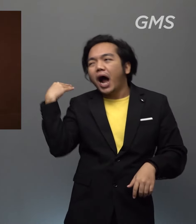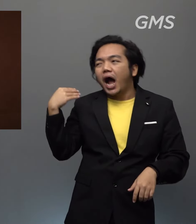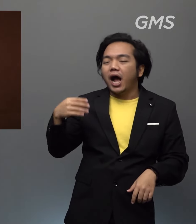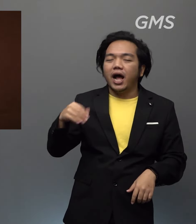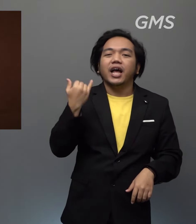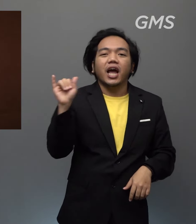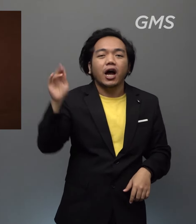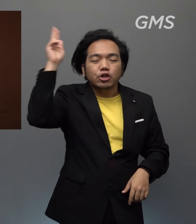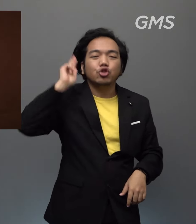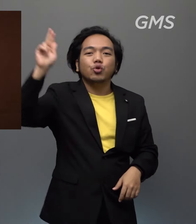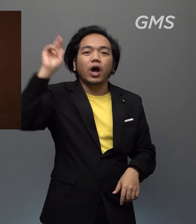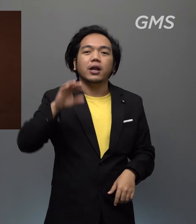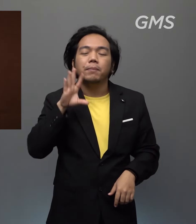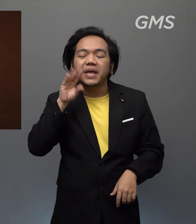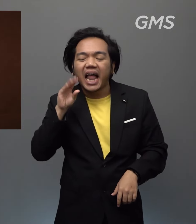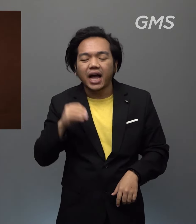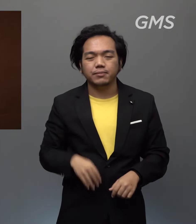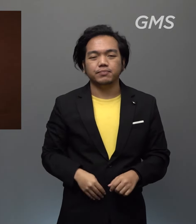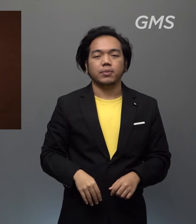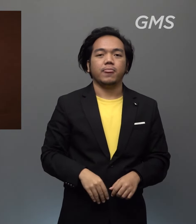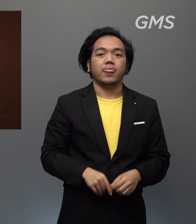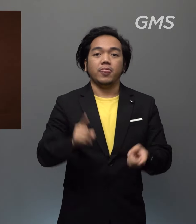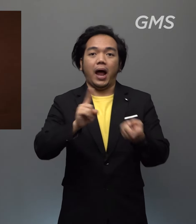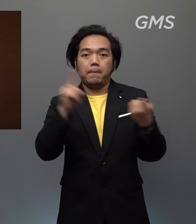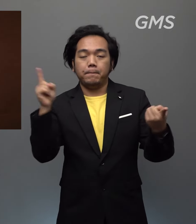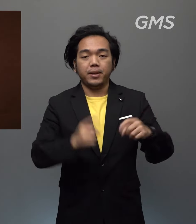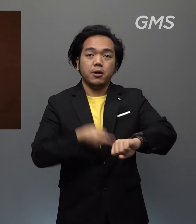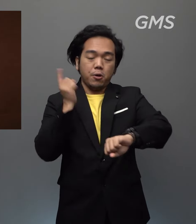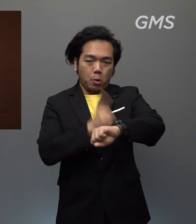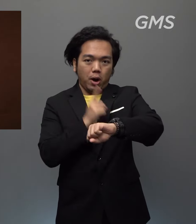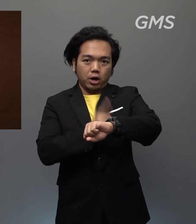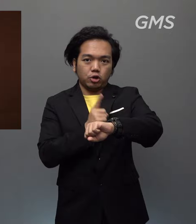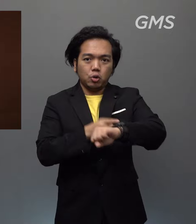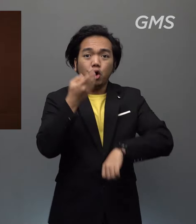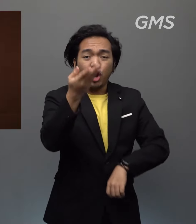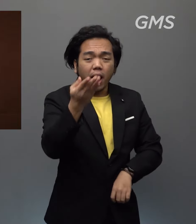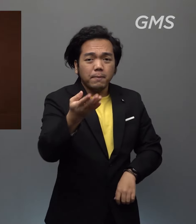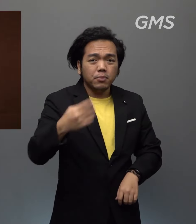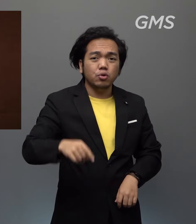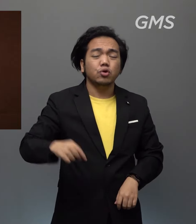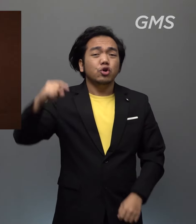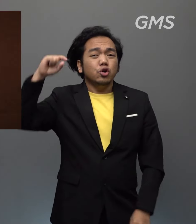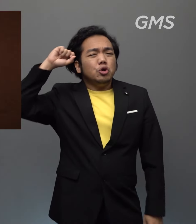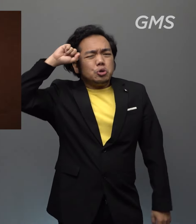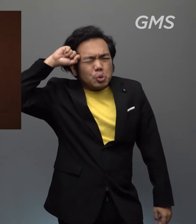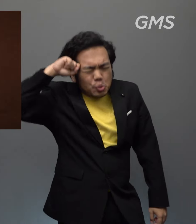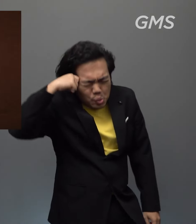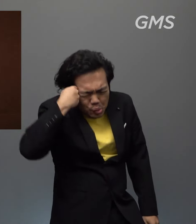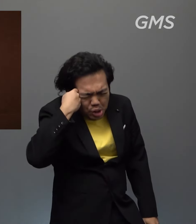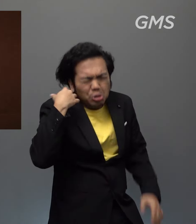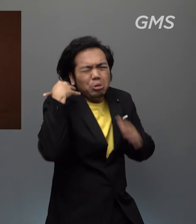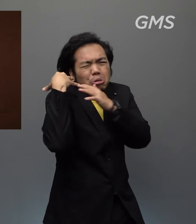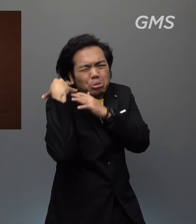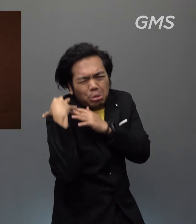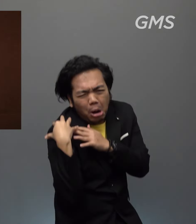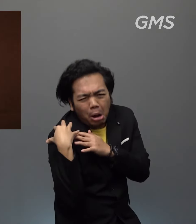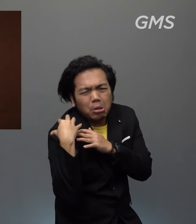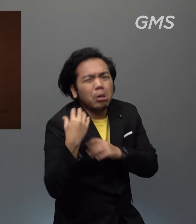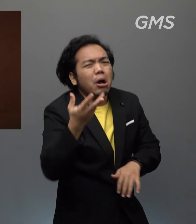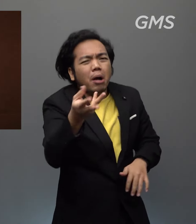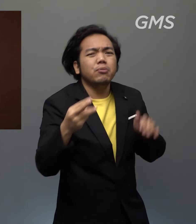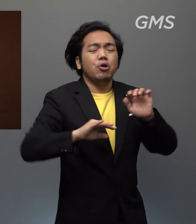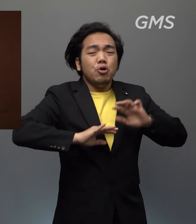Tuhan berikan. Sebaliknya, ketika kita ada di dalam kondisi terpuruk, tertekan, atau bahkan kita ada dalam sebuah